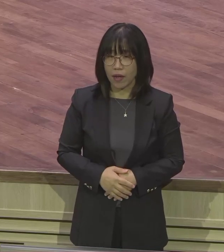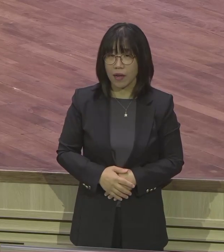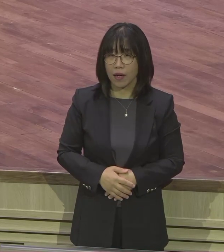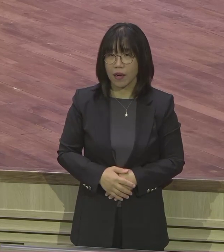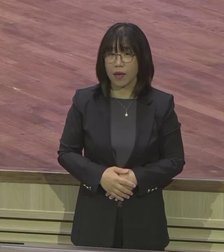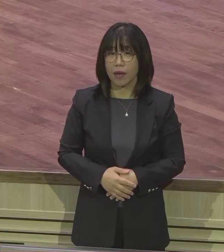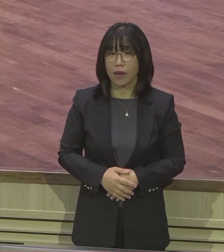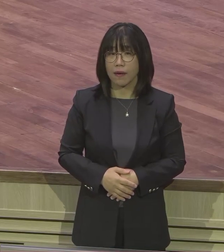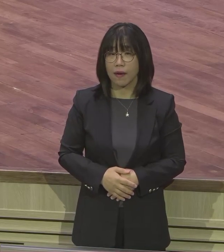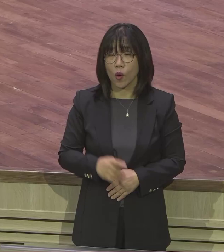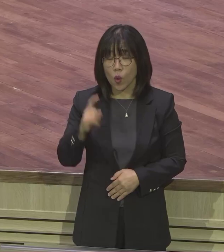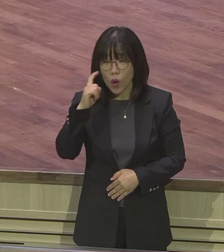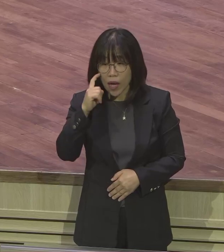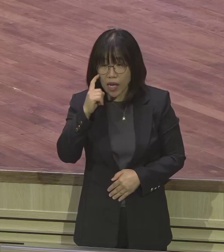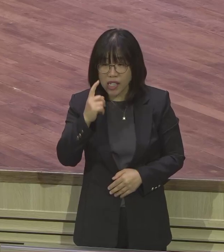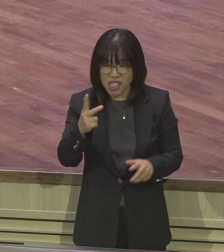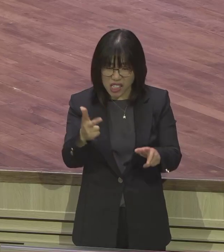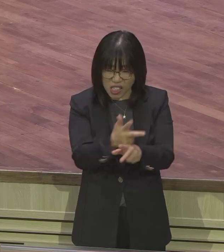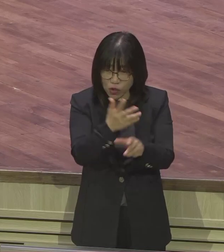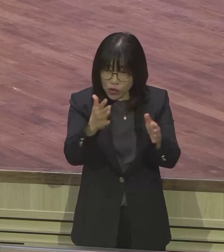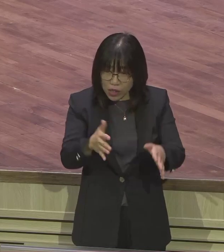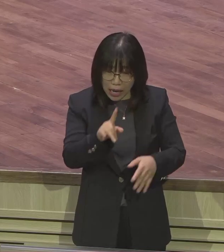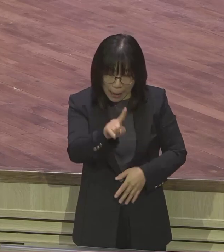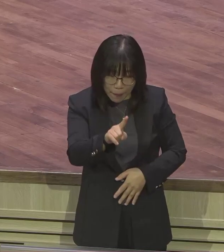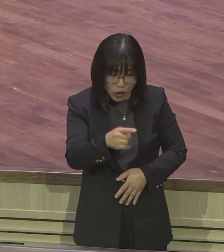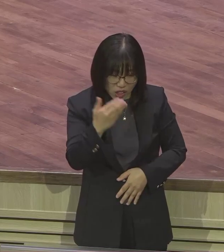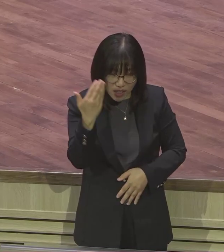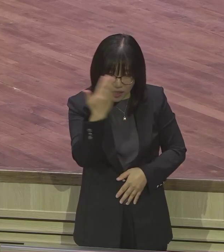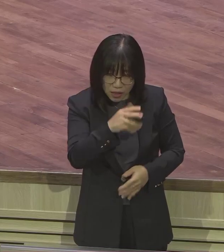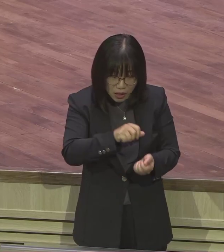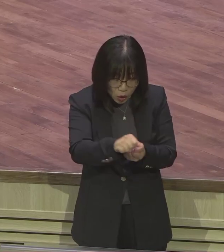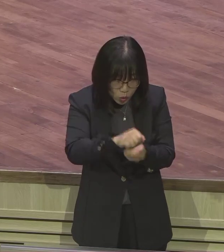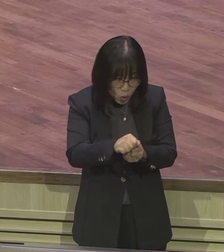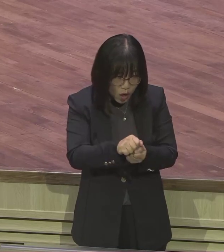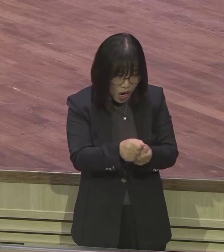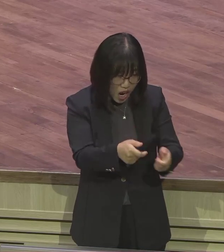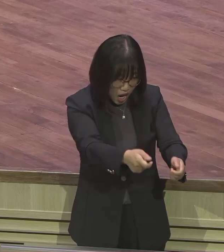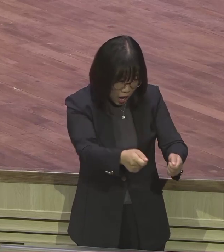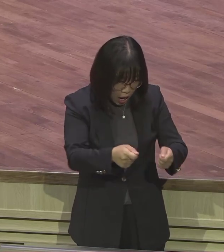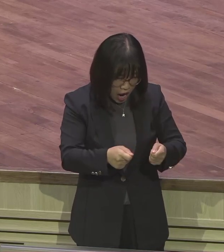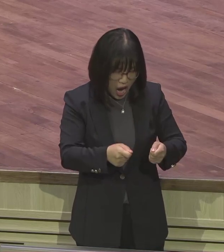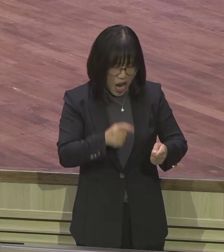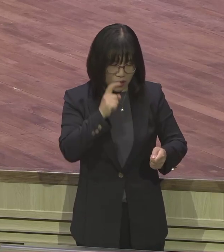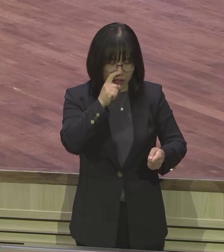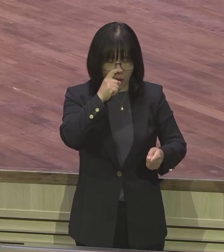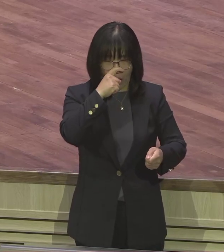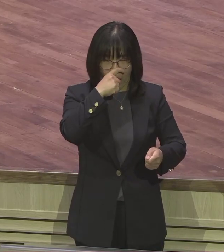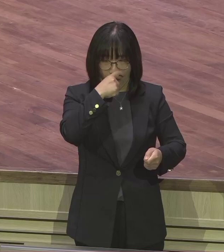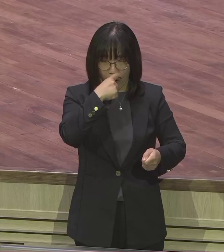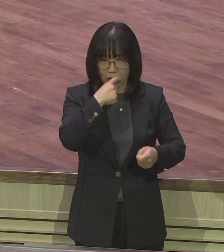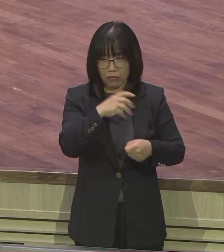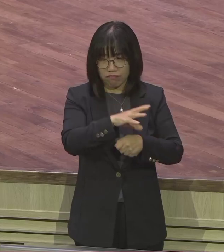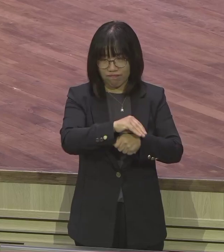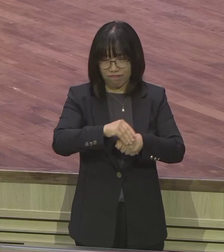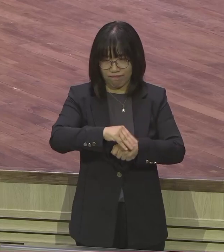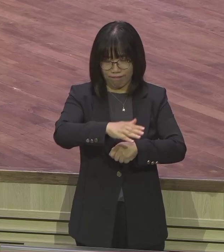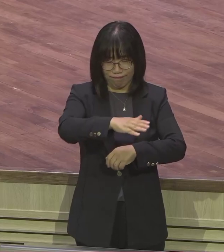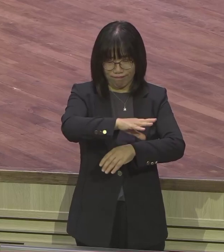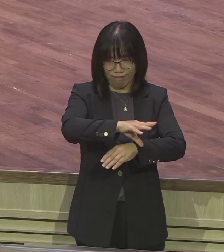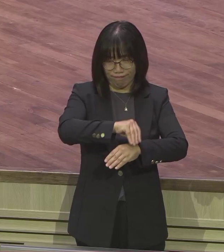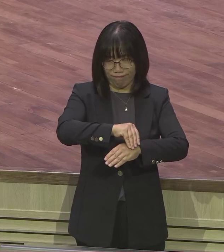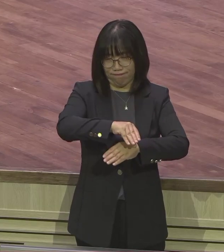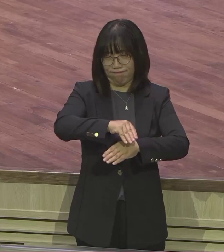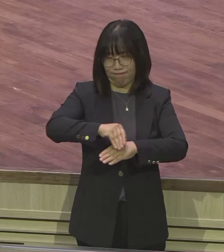그거 일주일 한 번씩 빼내는데 막 먼지가 꽉 유리창 하나 없으니까요. 지하에서. 80평 정도